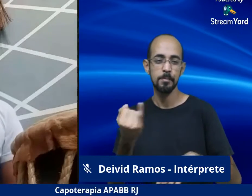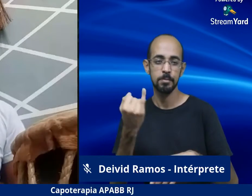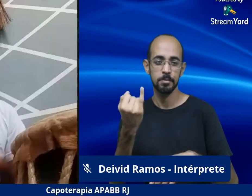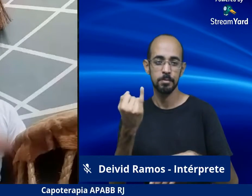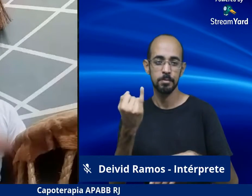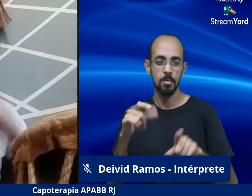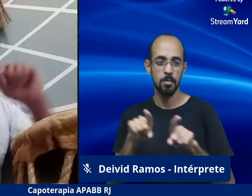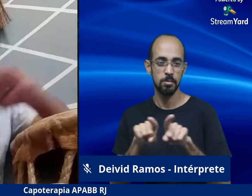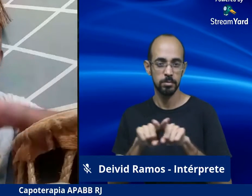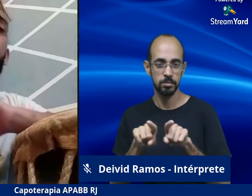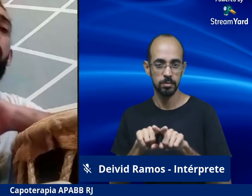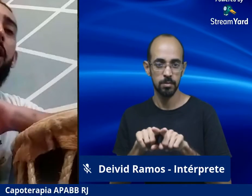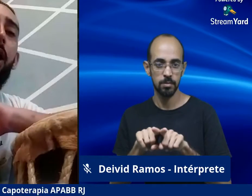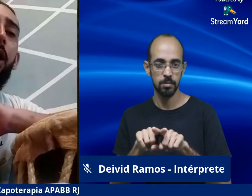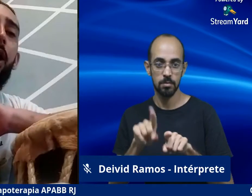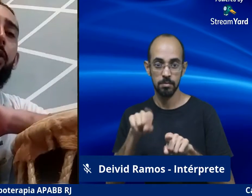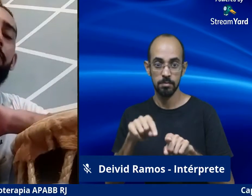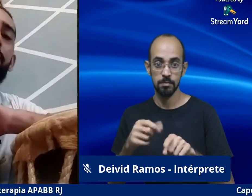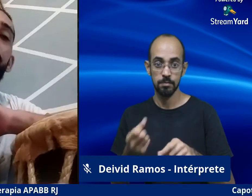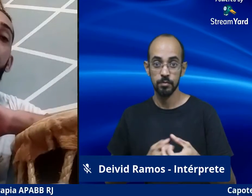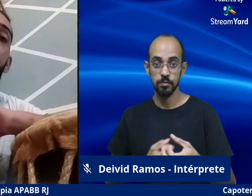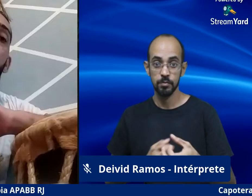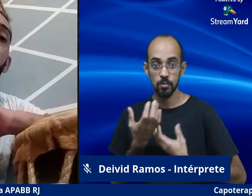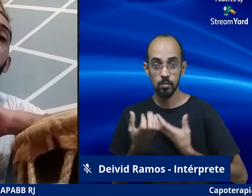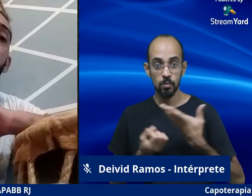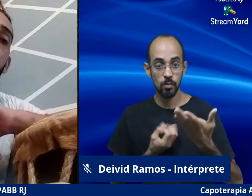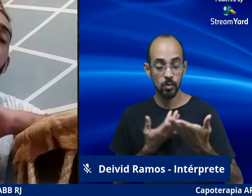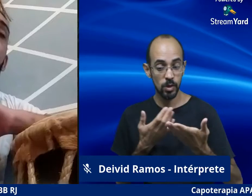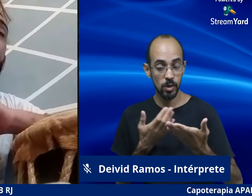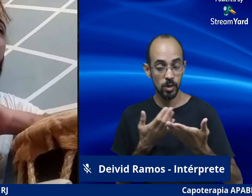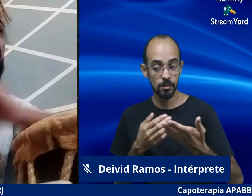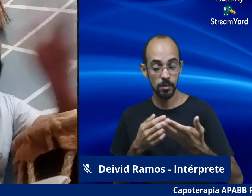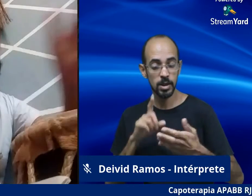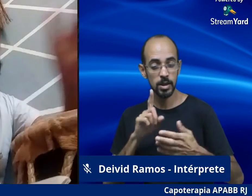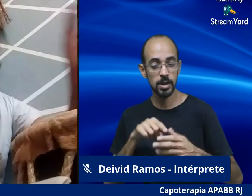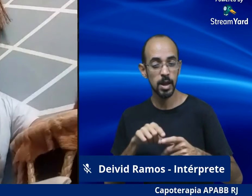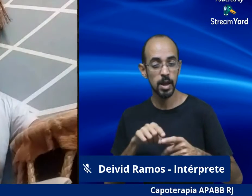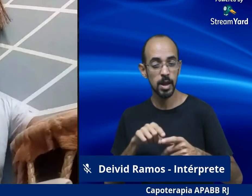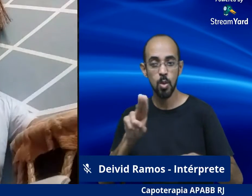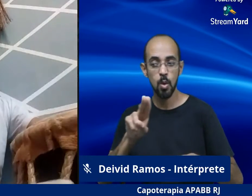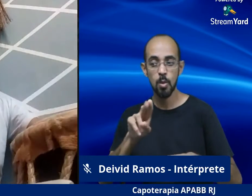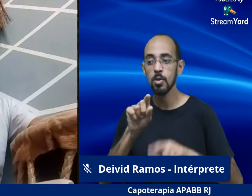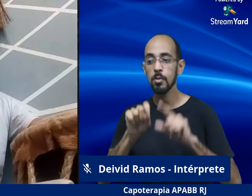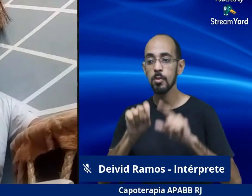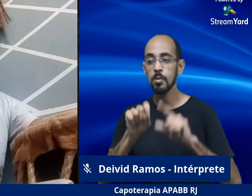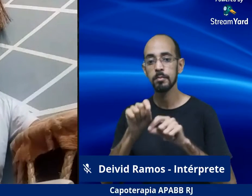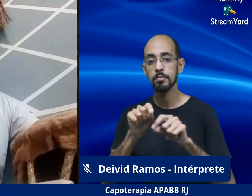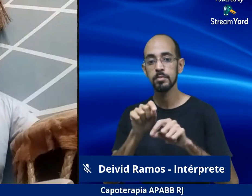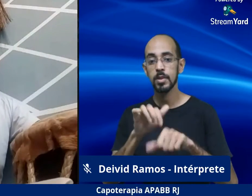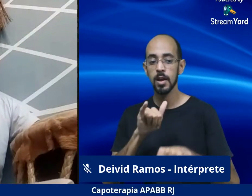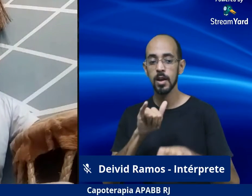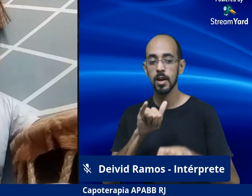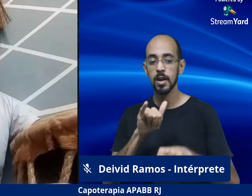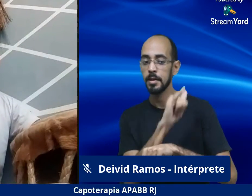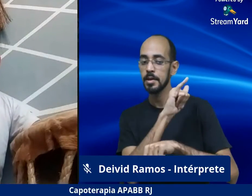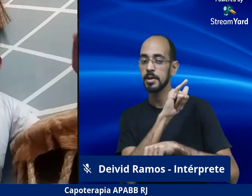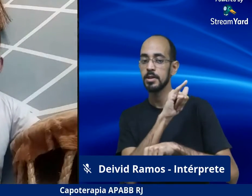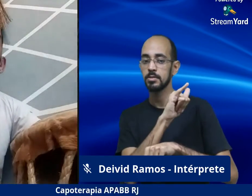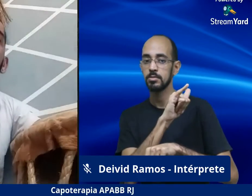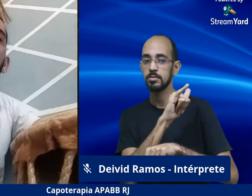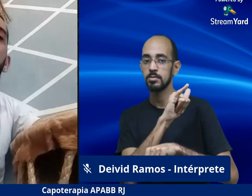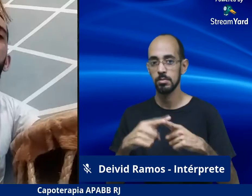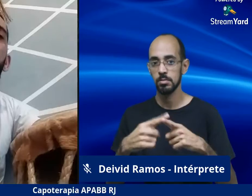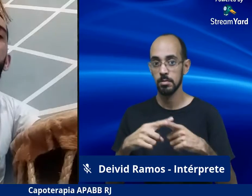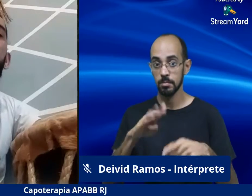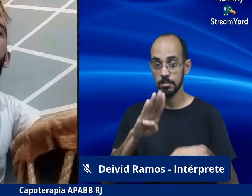um poema chamado Engano. Porque a gente falou que o berimbau tocava, né, para